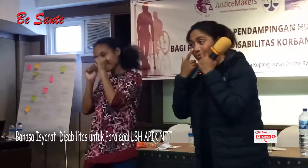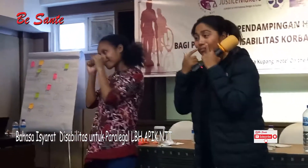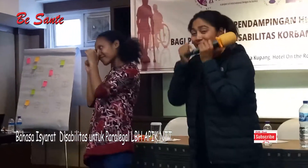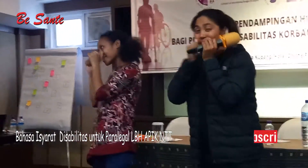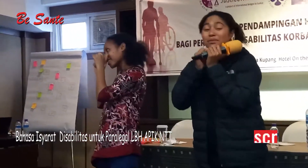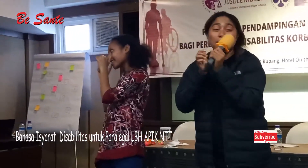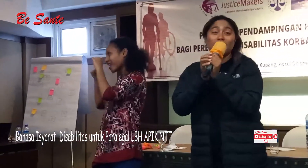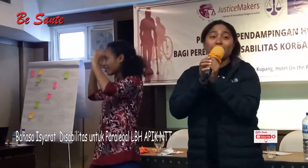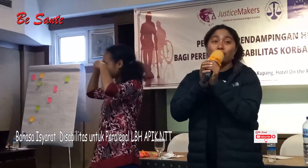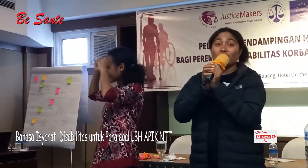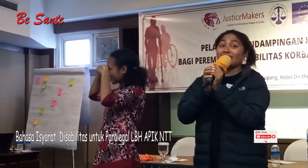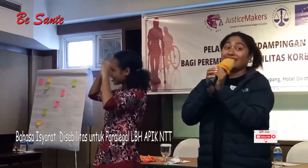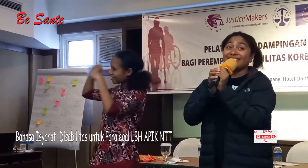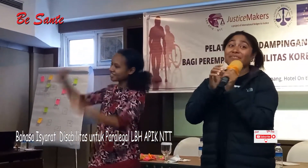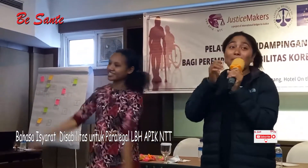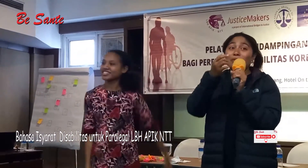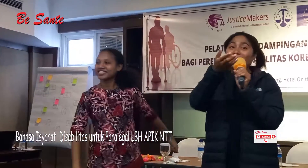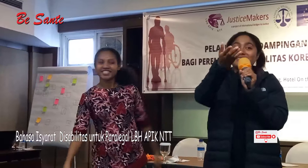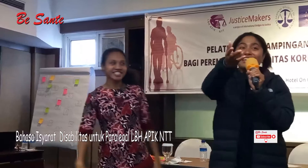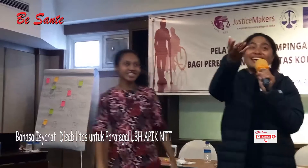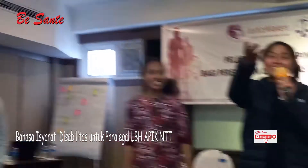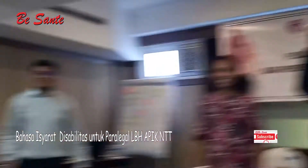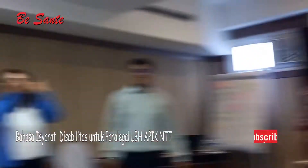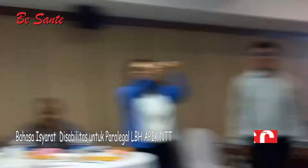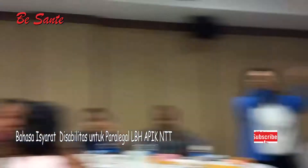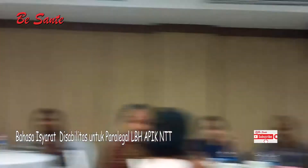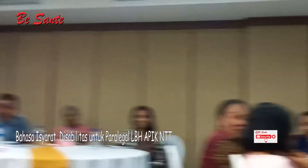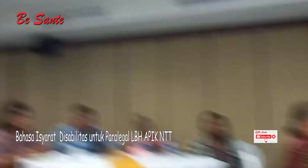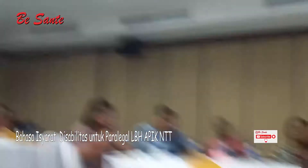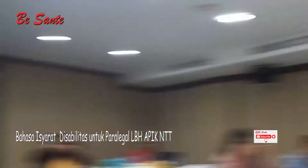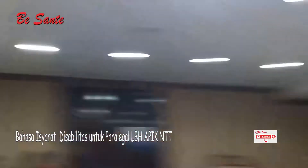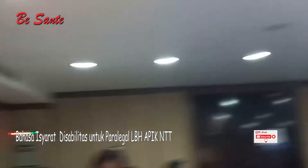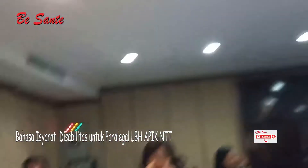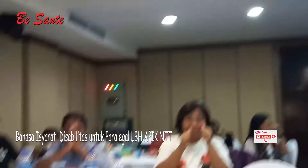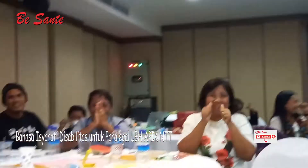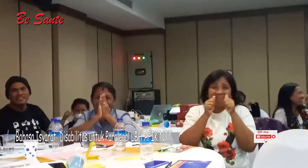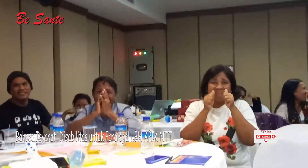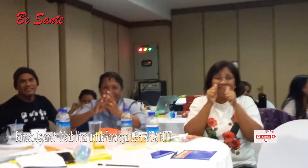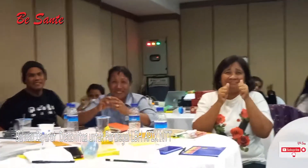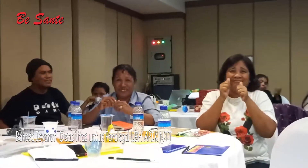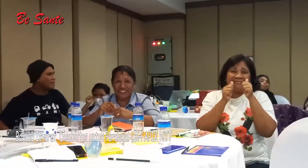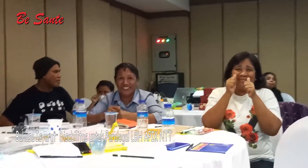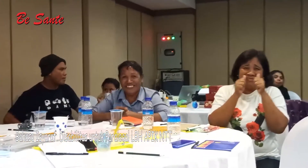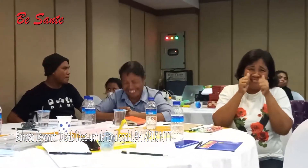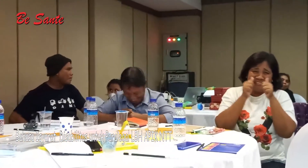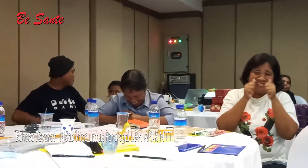Sedih. Mungkin tapi sambil muka sedih. Jangan mau pun tahu senang itu sedih. Sedih sambil muka sedih.